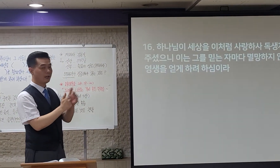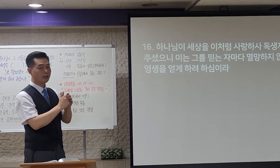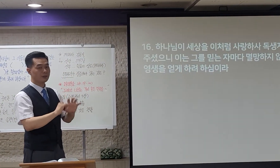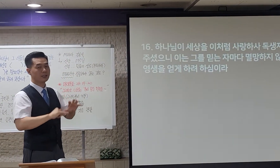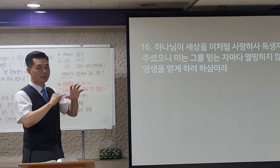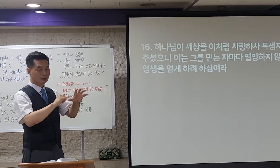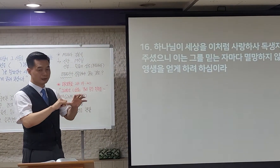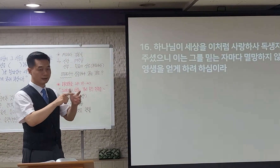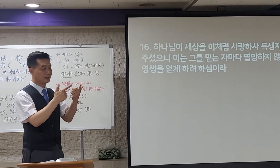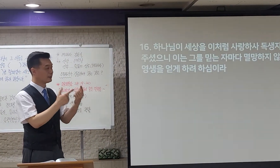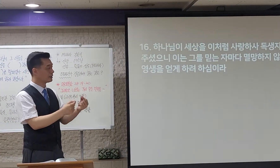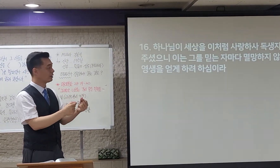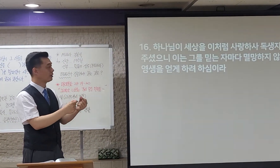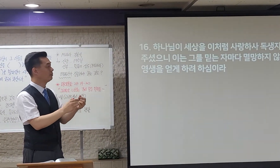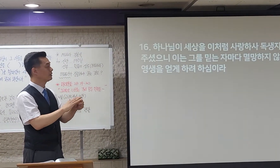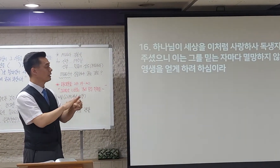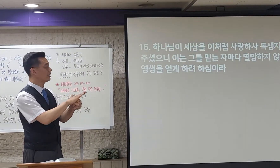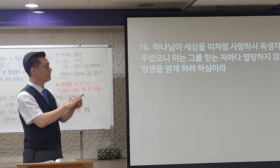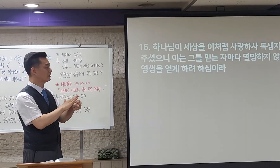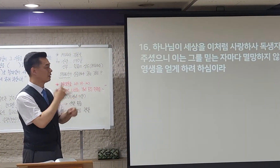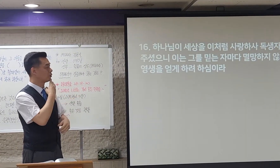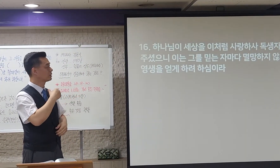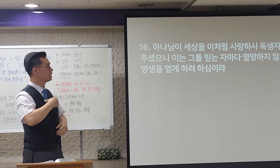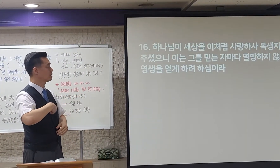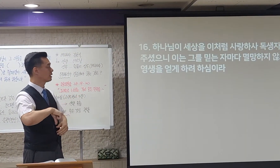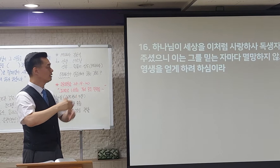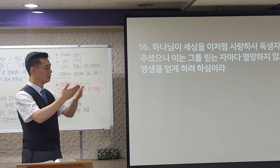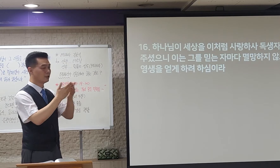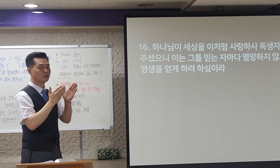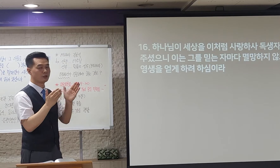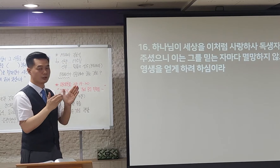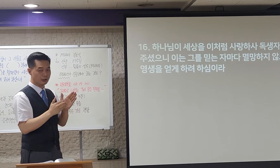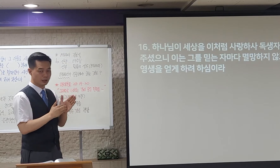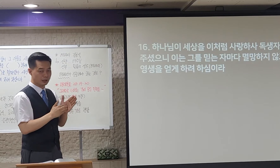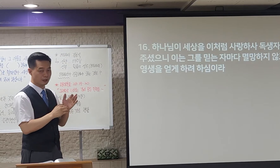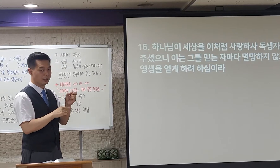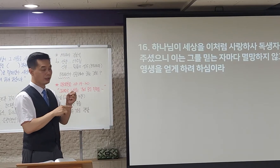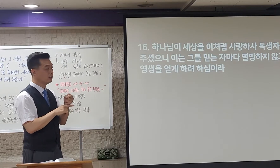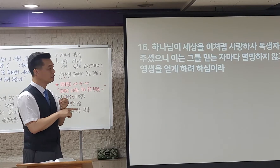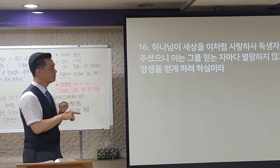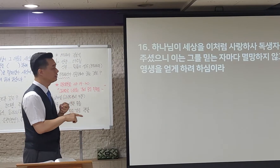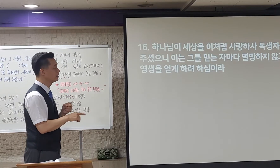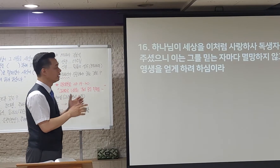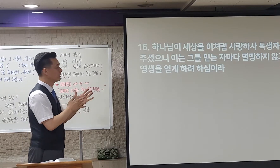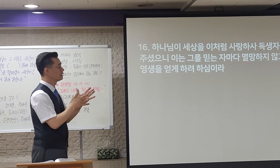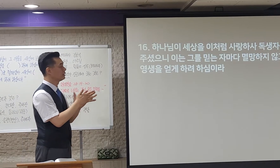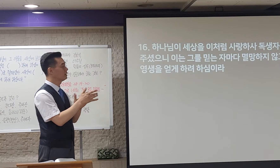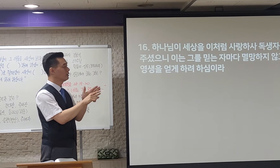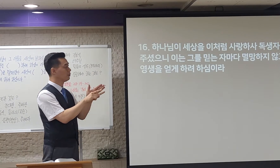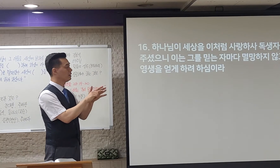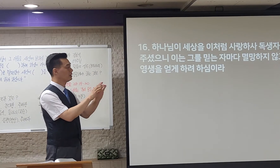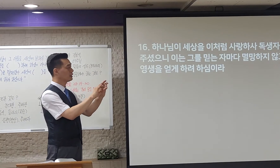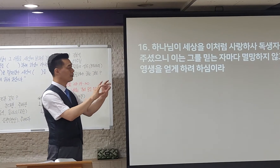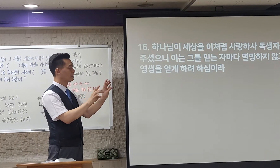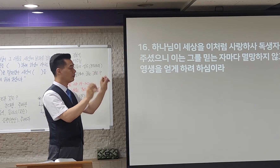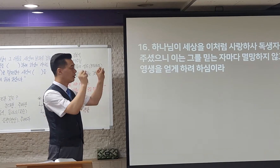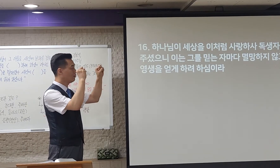하나님이 세상을 이처럼 사랑하사 독생자를 주셨으니 이는 그를 믿는 자마다